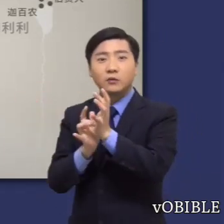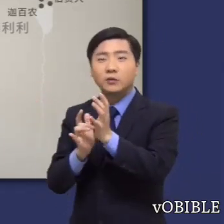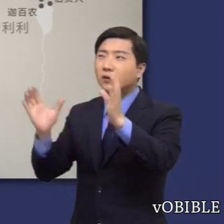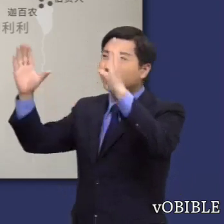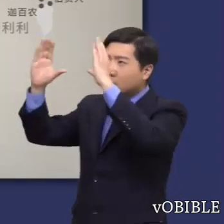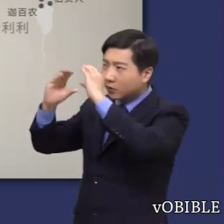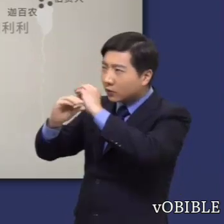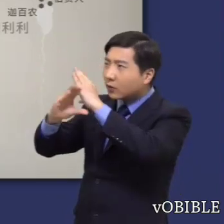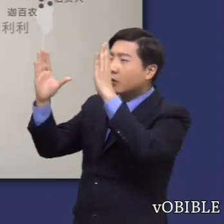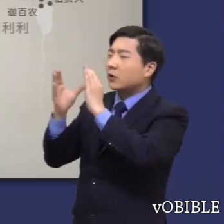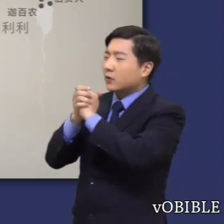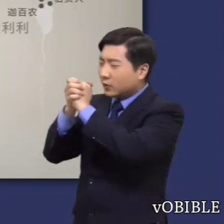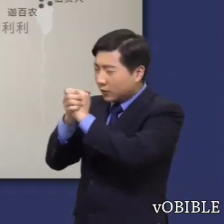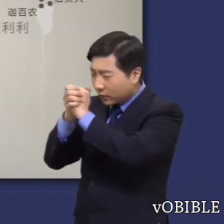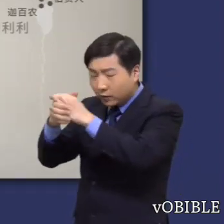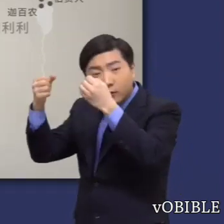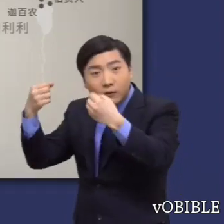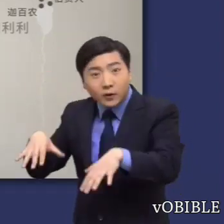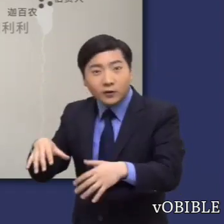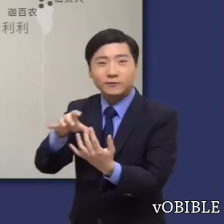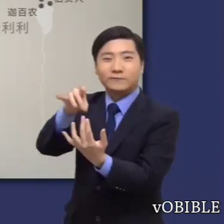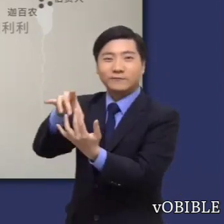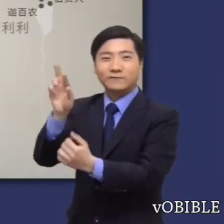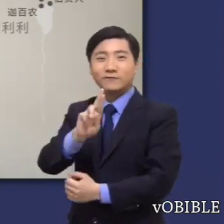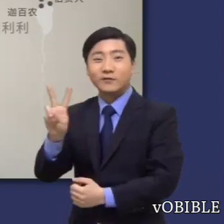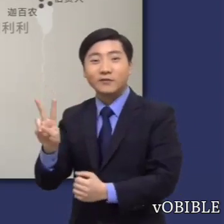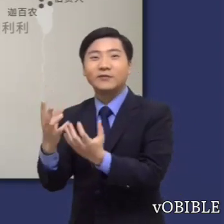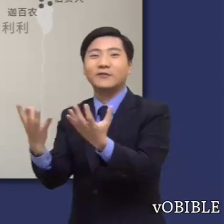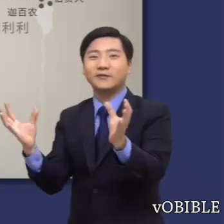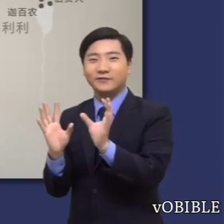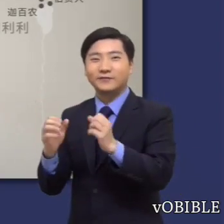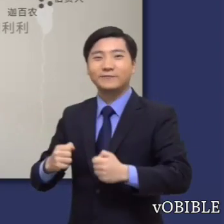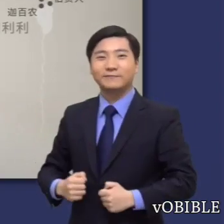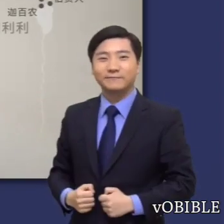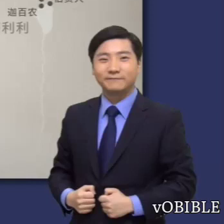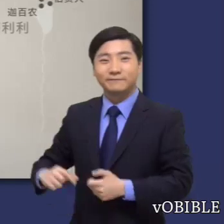在第6章，耶稣整夜祷告后，拣选了12使徒。